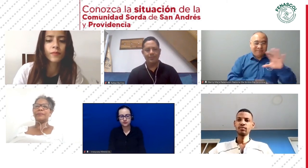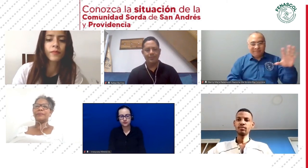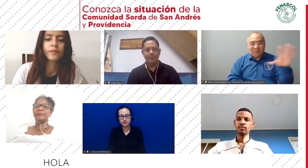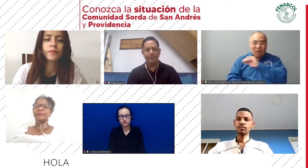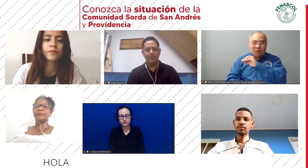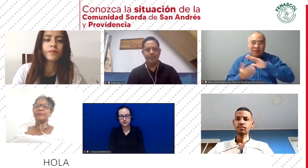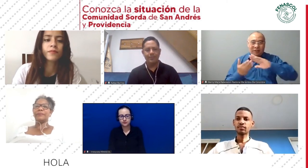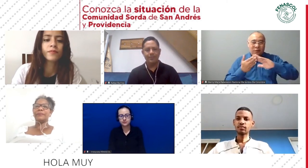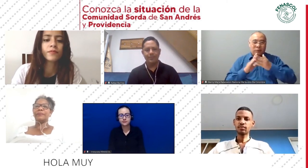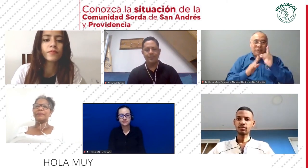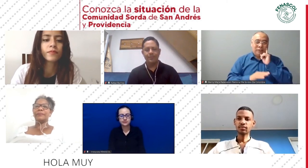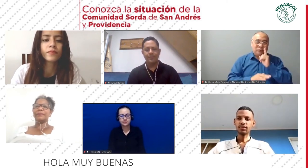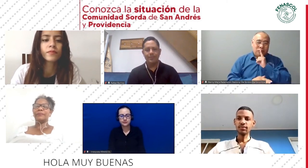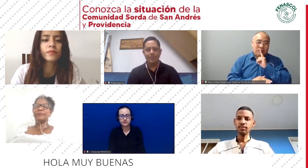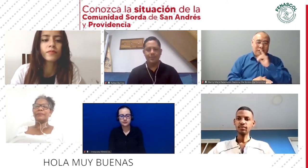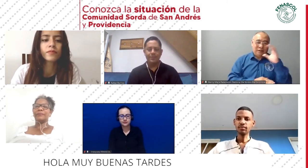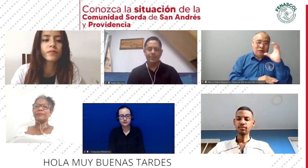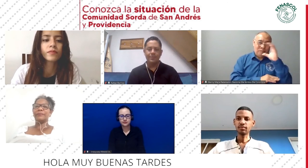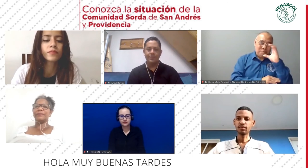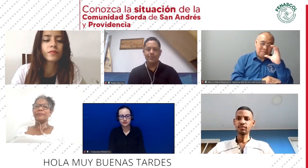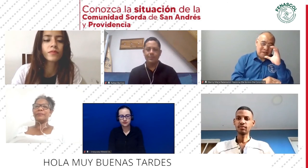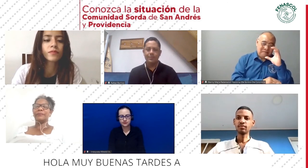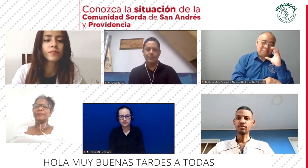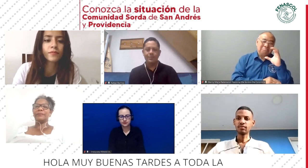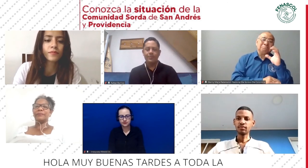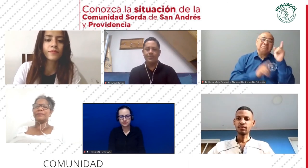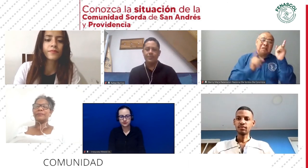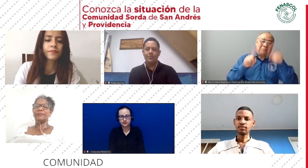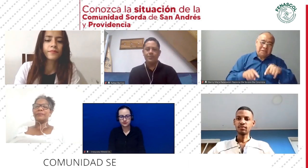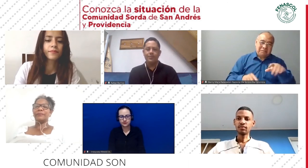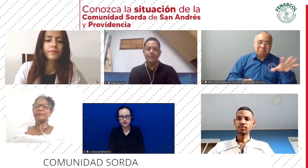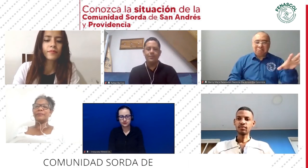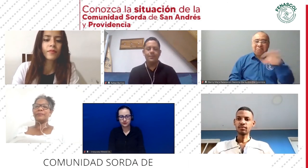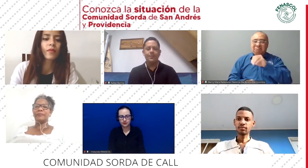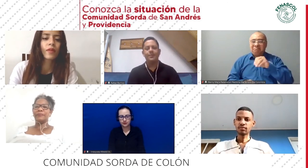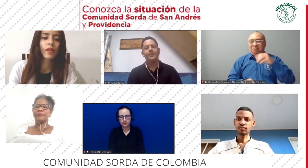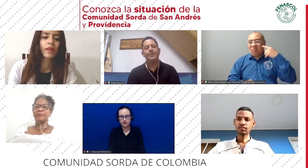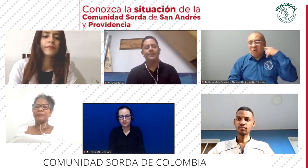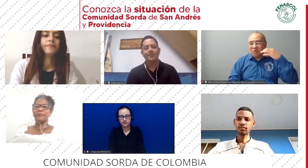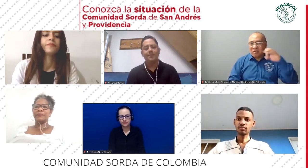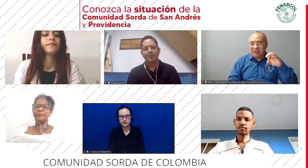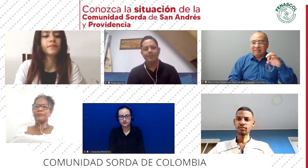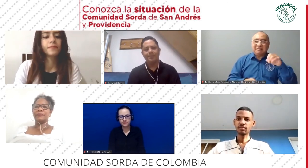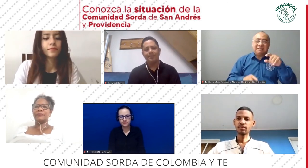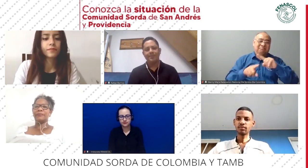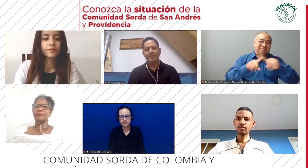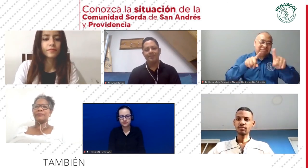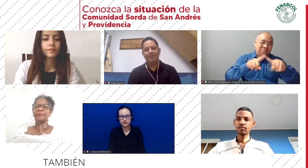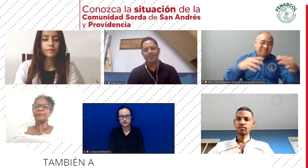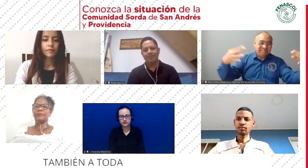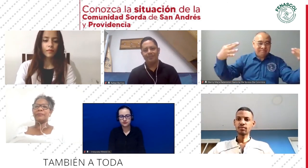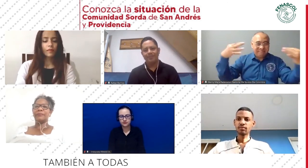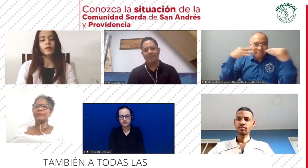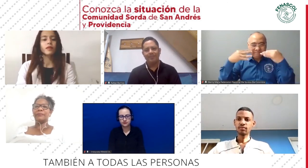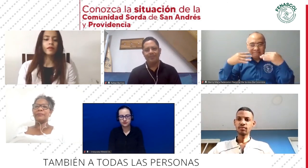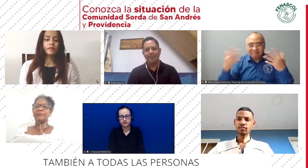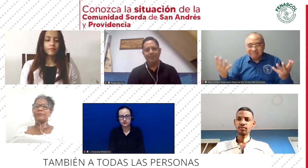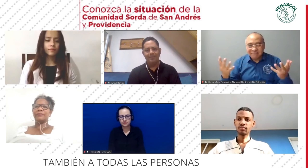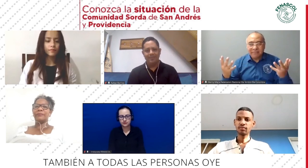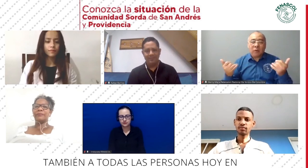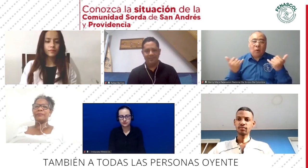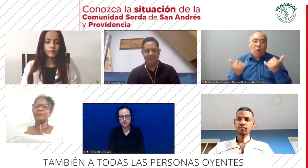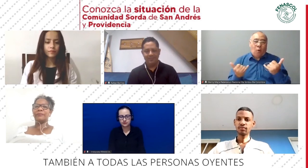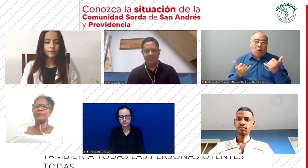hola muy buenas tardes a toda la comunidad sorda de colombia y también a todas las personas